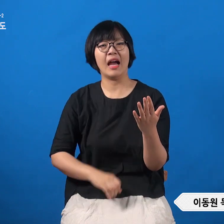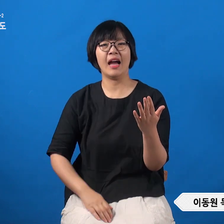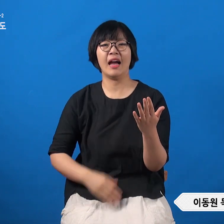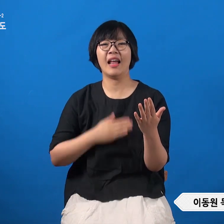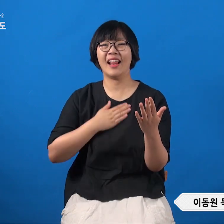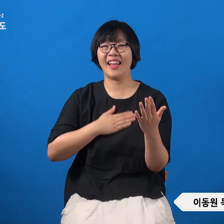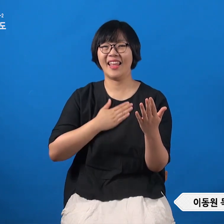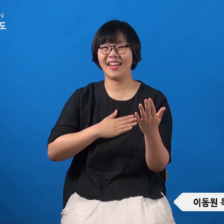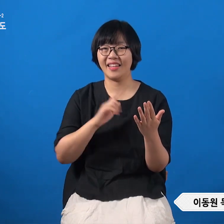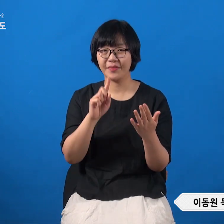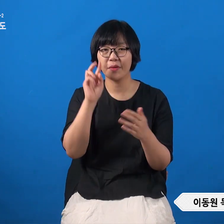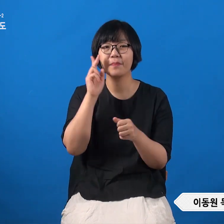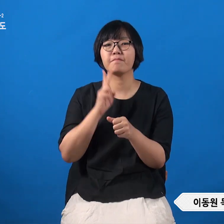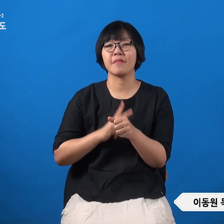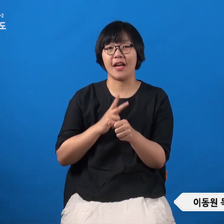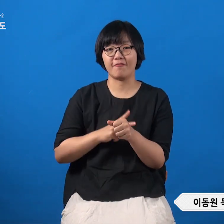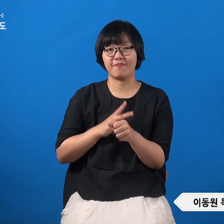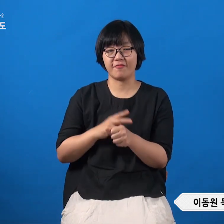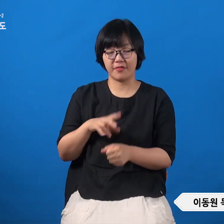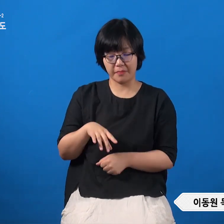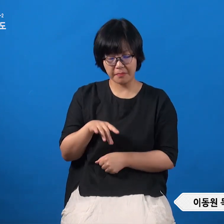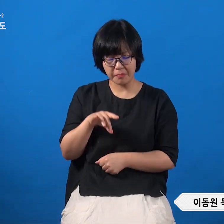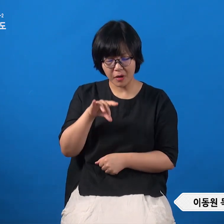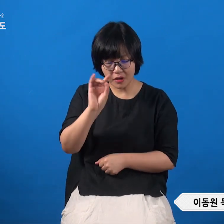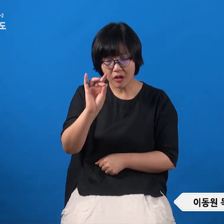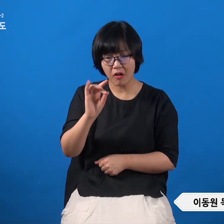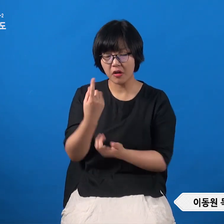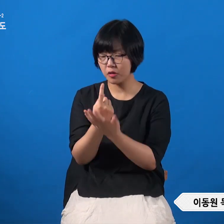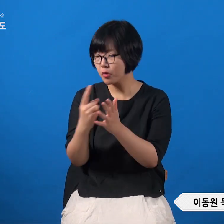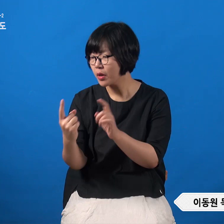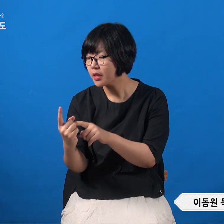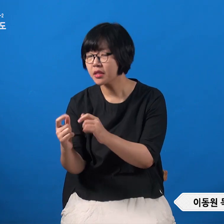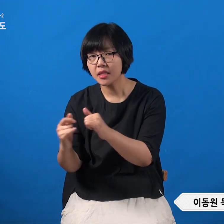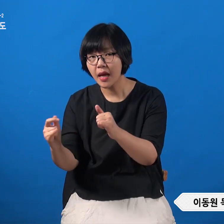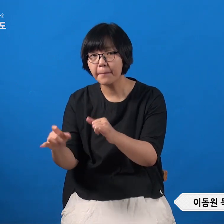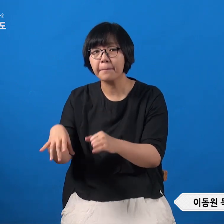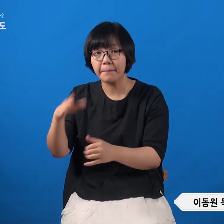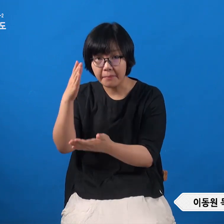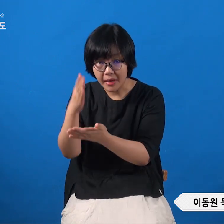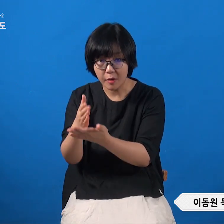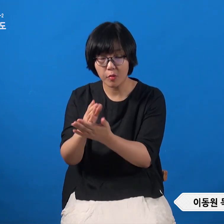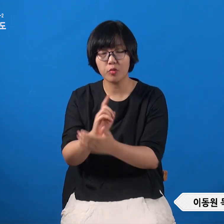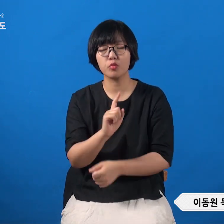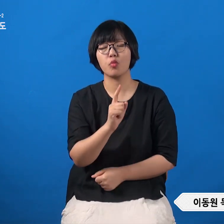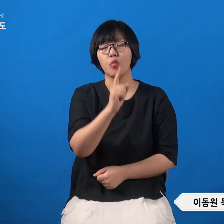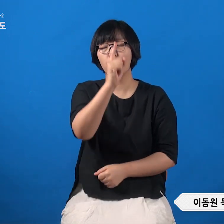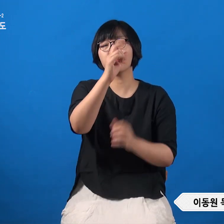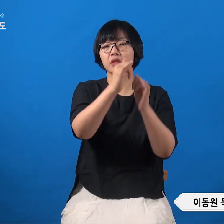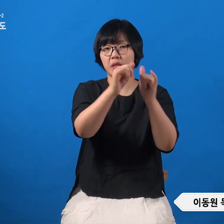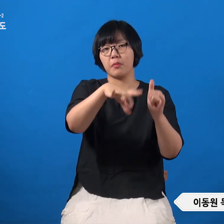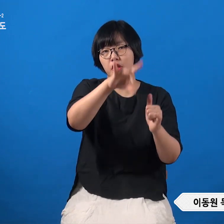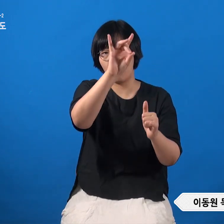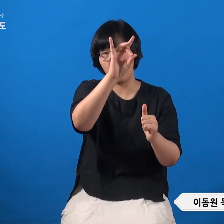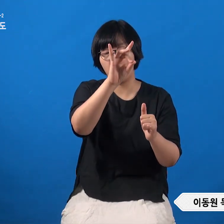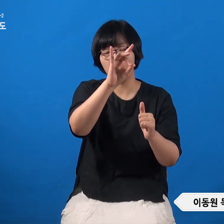바울이 이 높은 사람들 위해서 먼저 기도하라고 권면한 이유를 우리는 공감하게 됩니다.